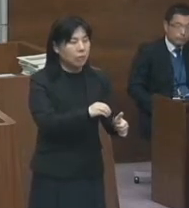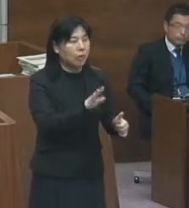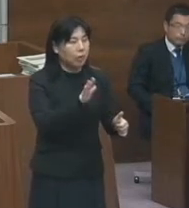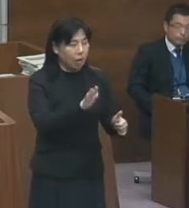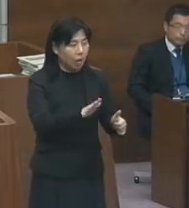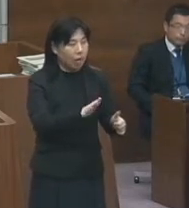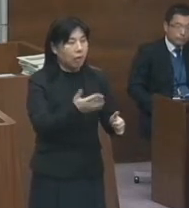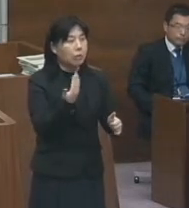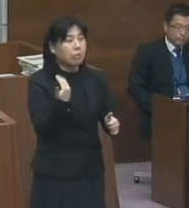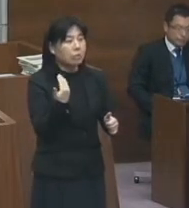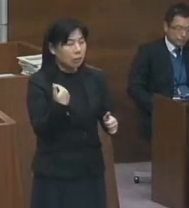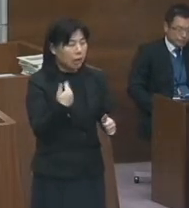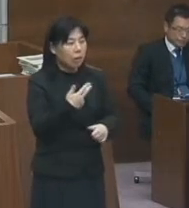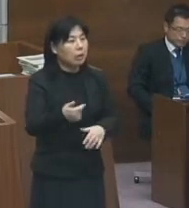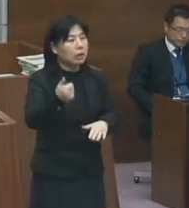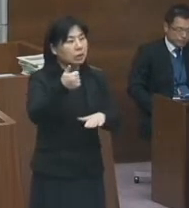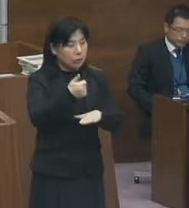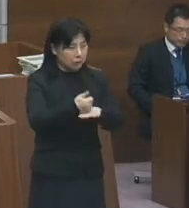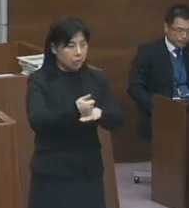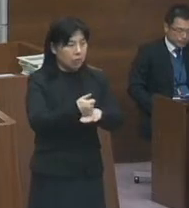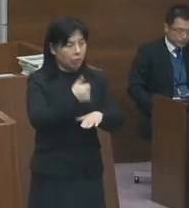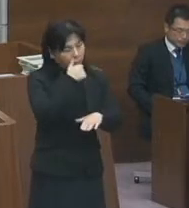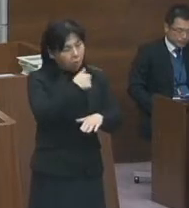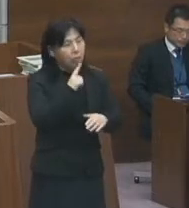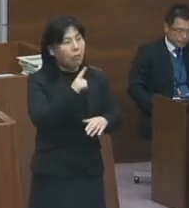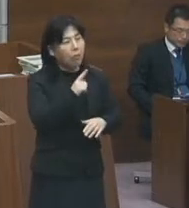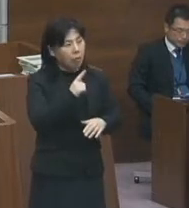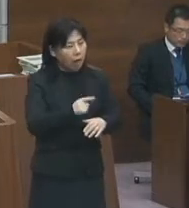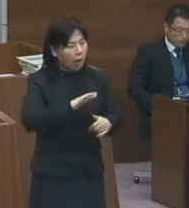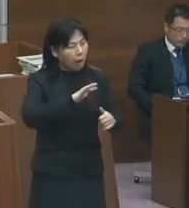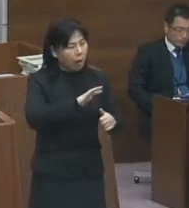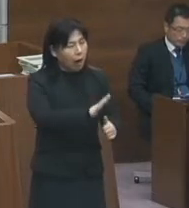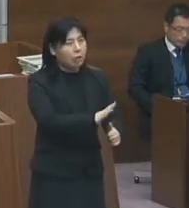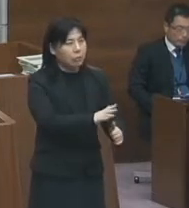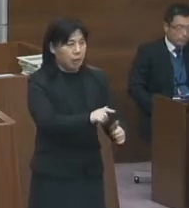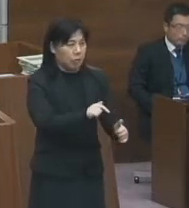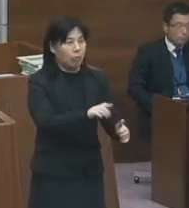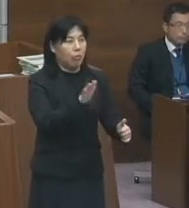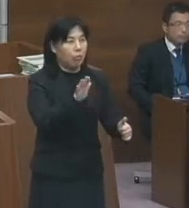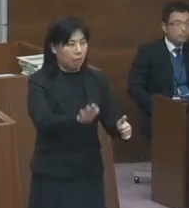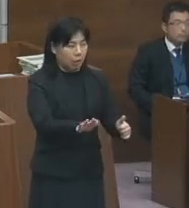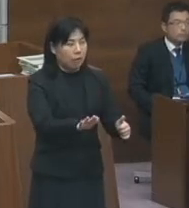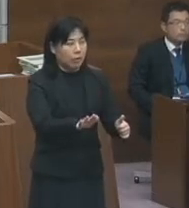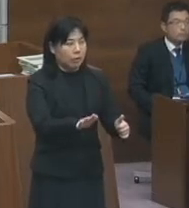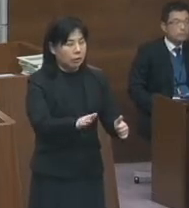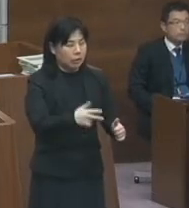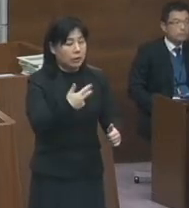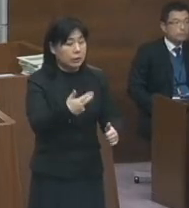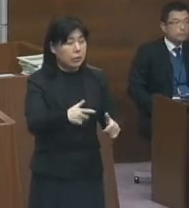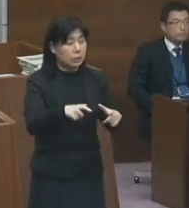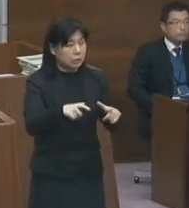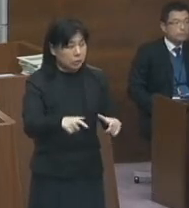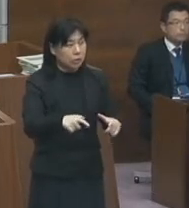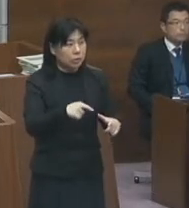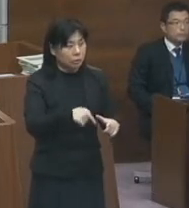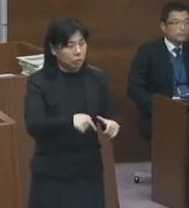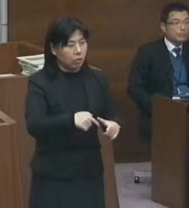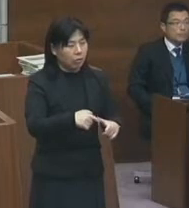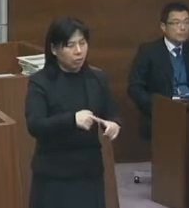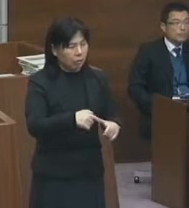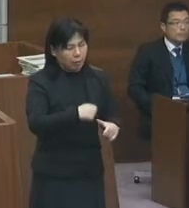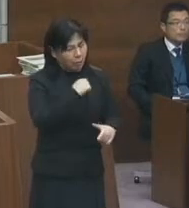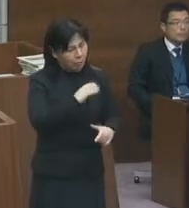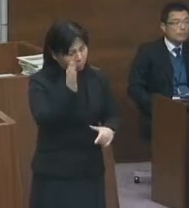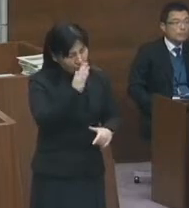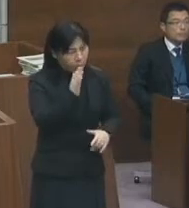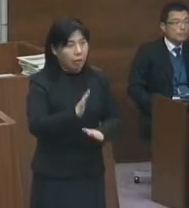言パワーハラスメント問題が明らかになるなど、本市にとって不名誉な事件が続いています。かねてより